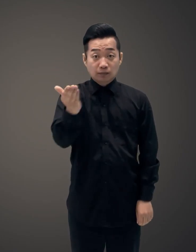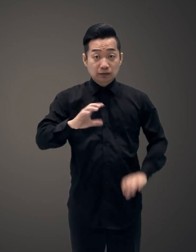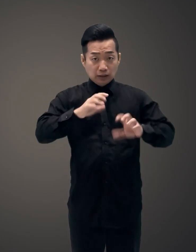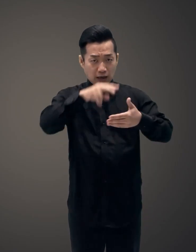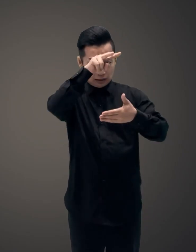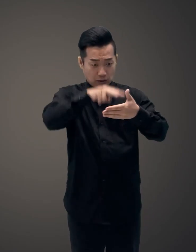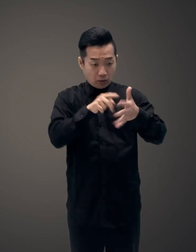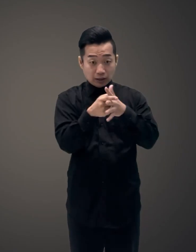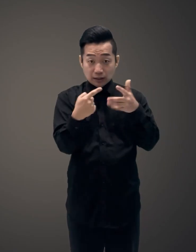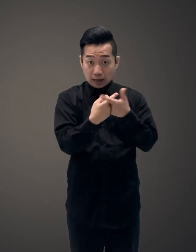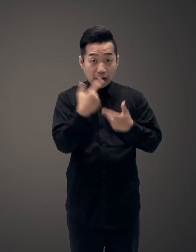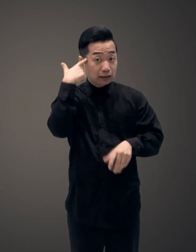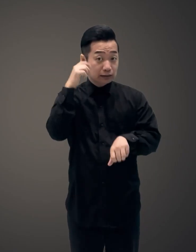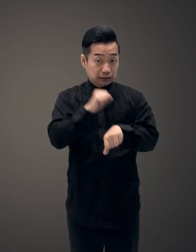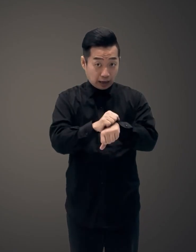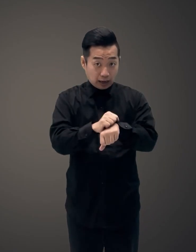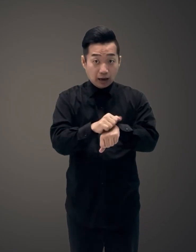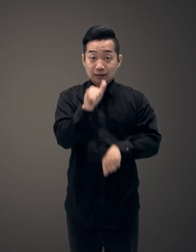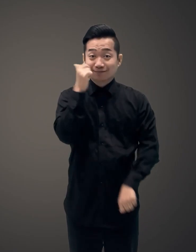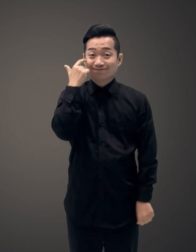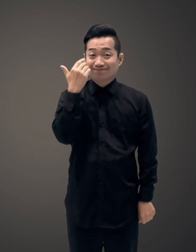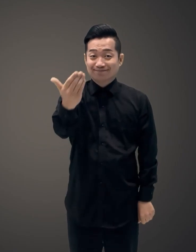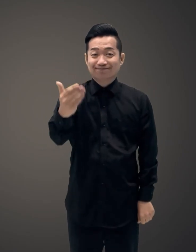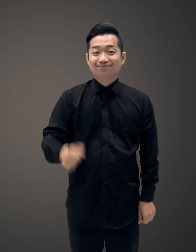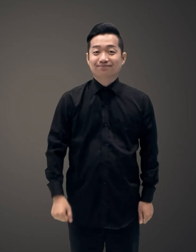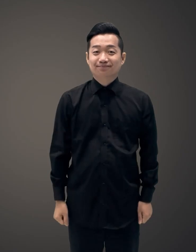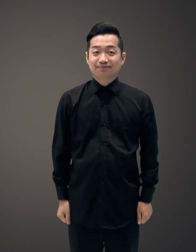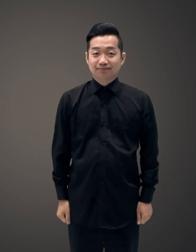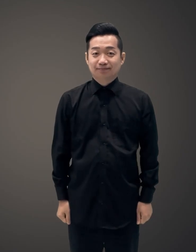당신은 세상을 읽고 이해하는 지혜를 소유하고 있는가?